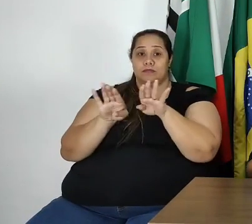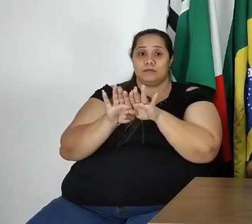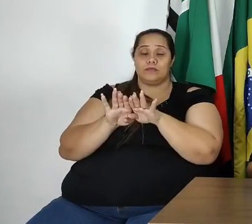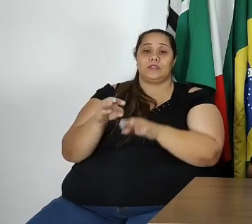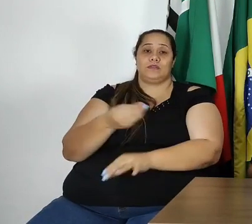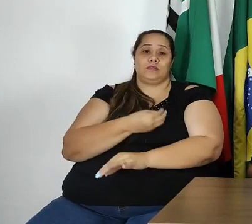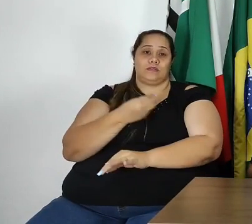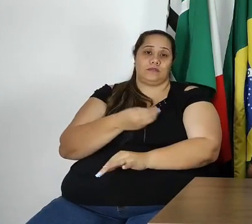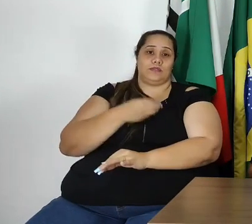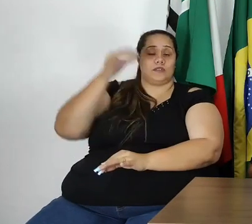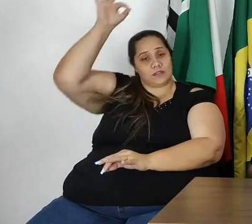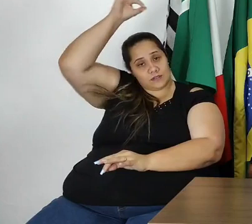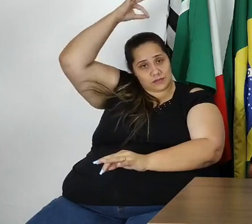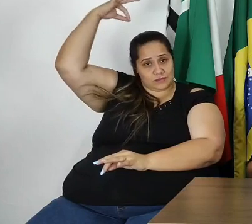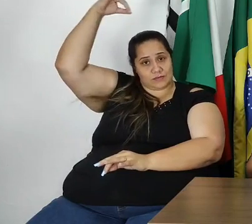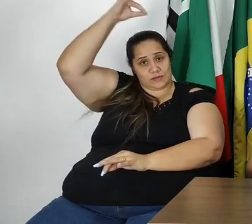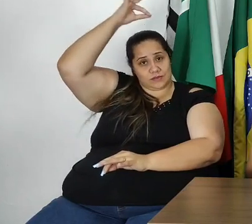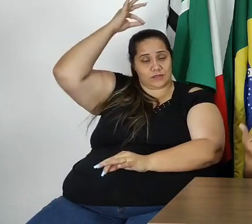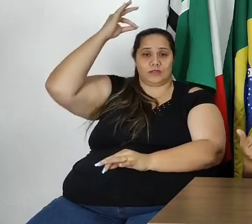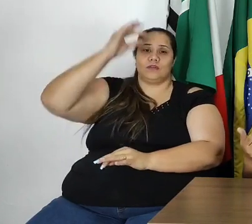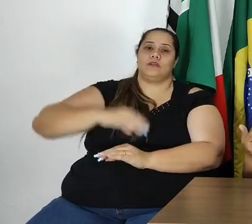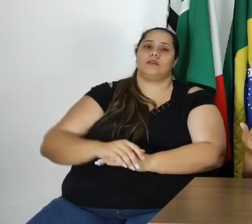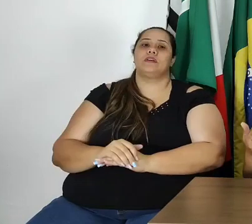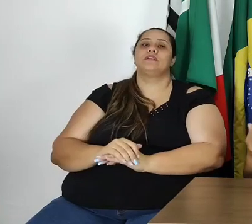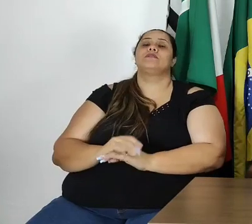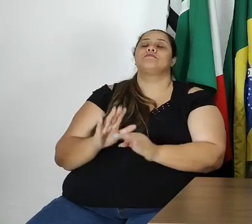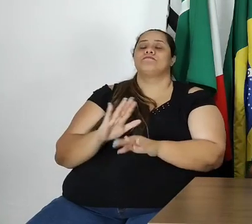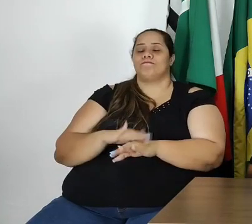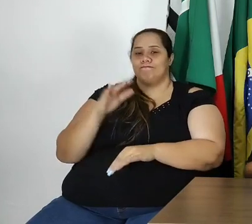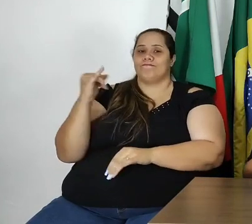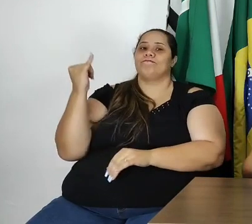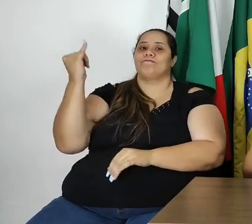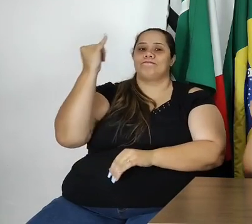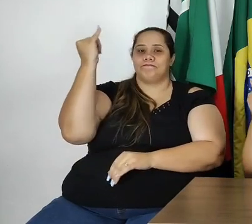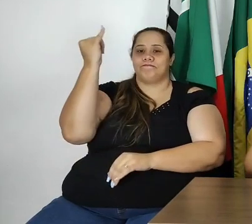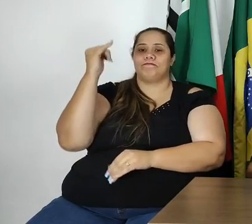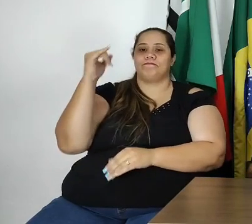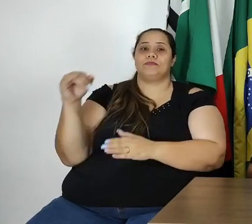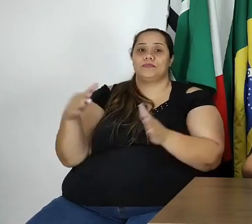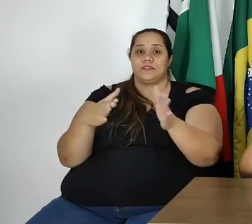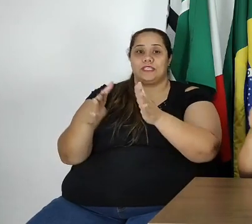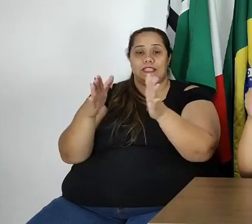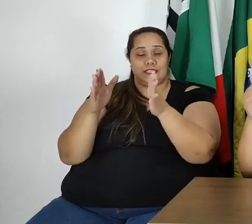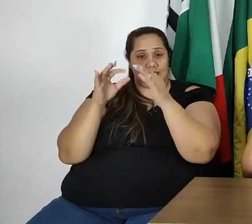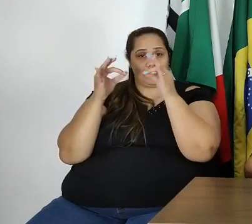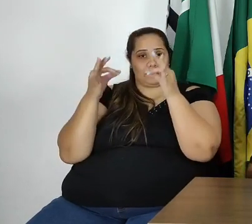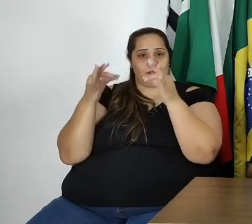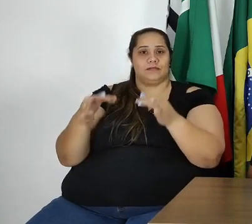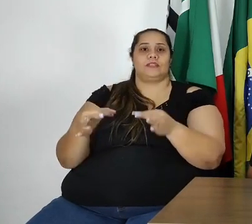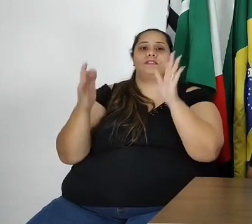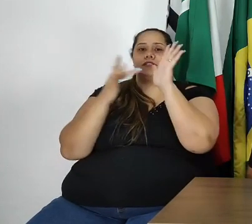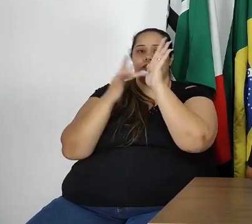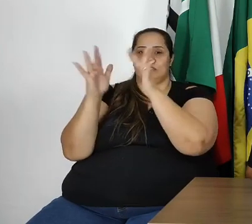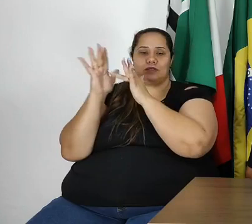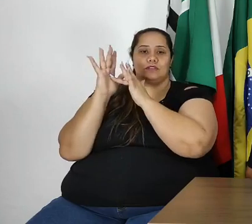educação espiritual dele, que é a mais importante, que é a que vai levar e condicionar ele a